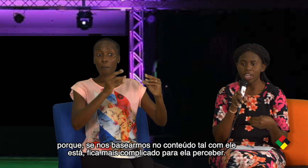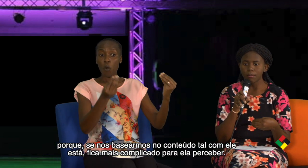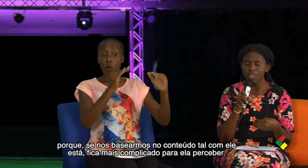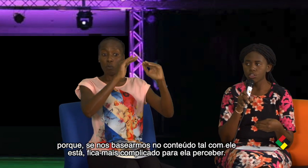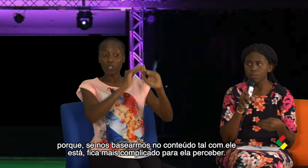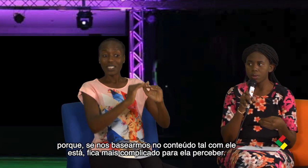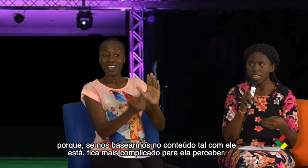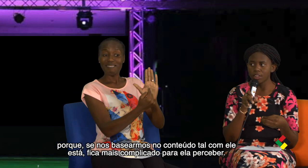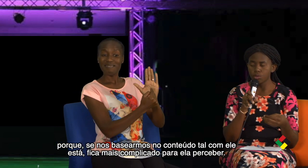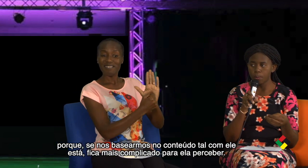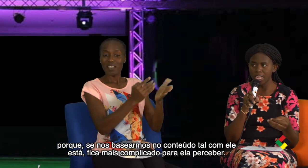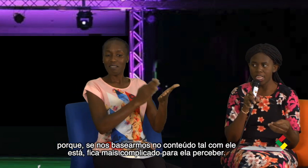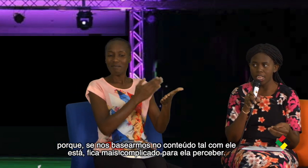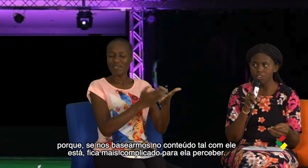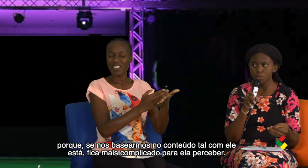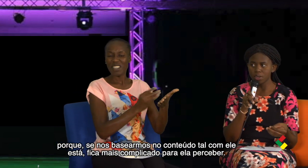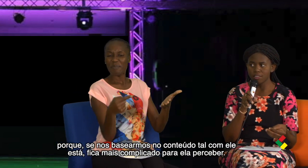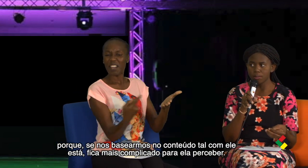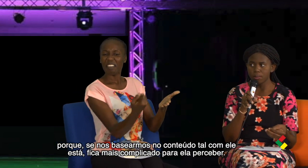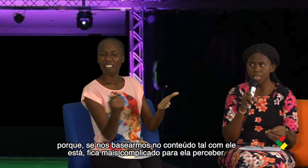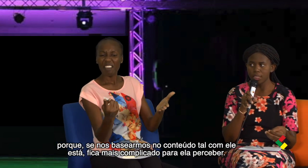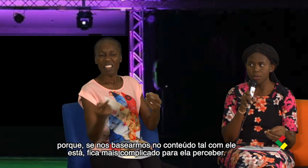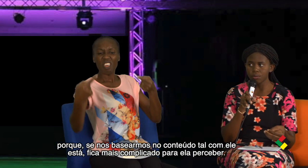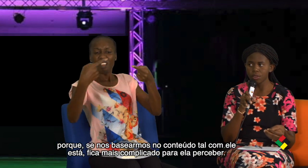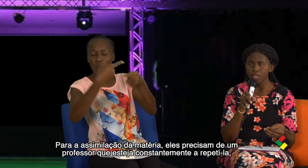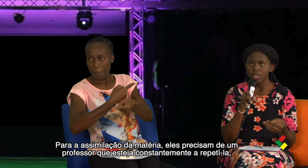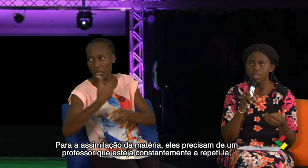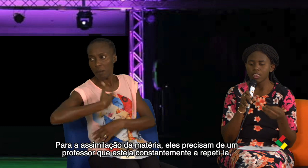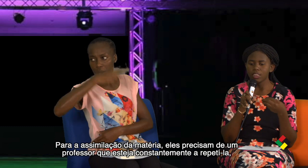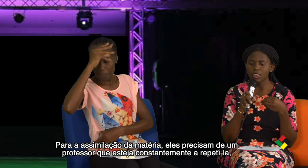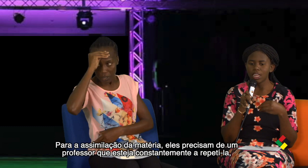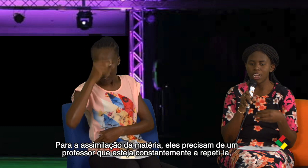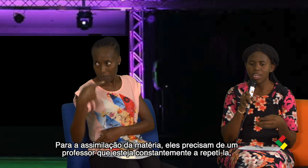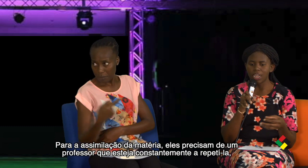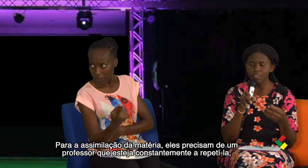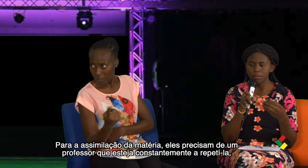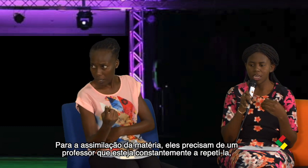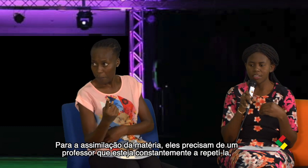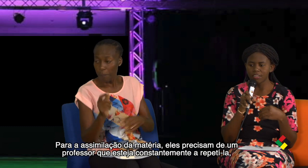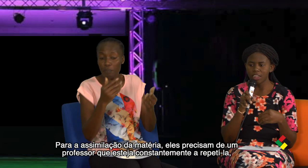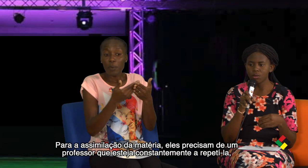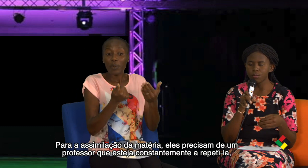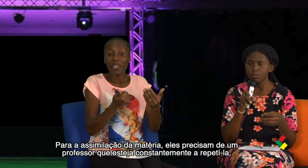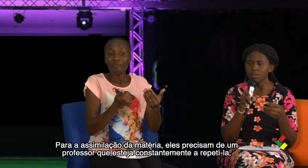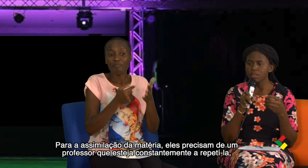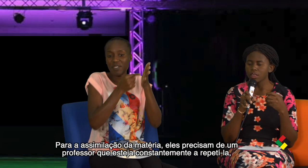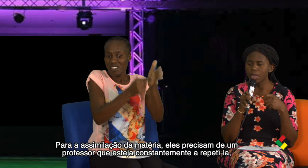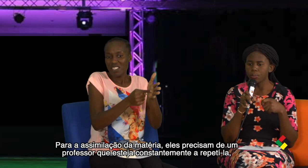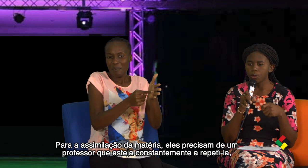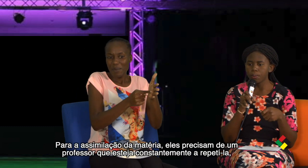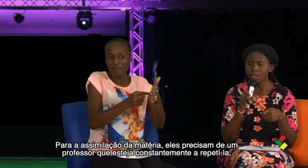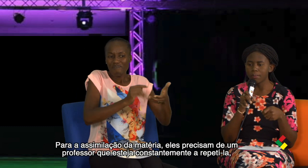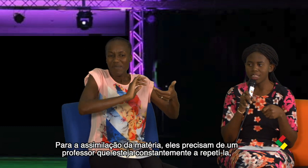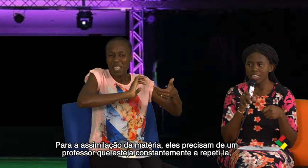mais complicado para eles perceberem na assimilação da própria